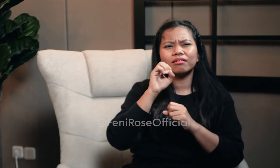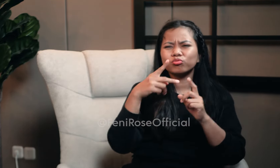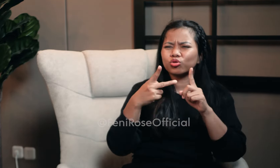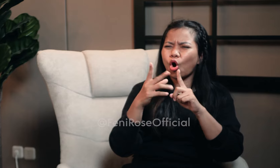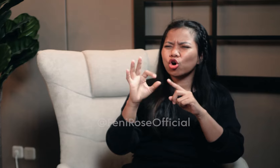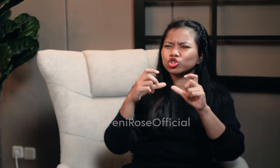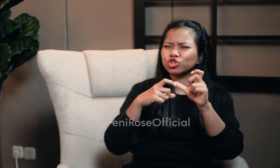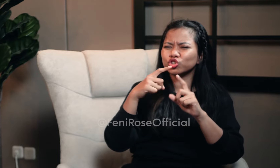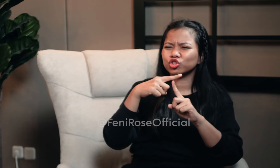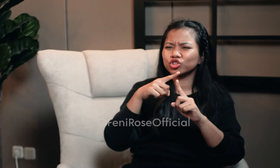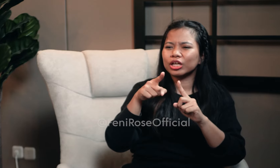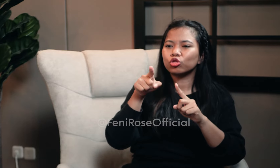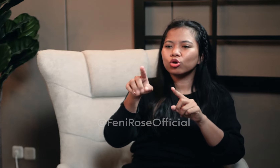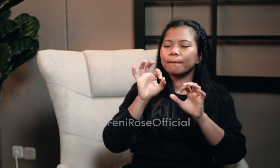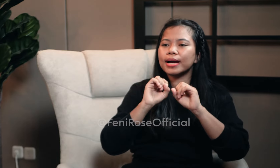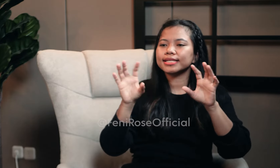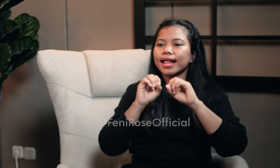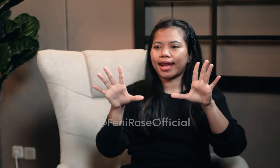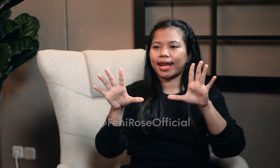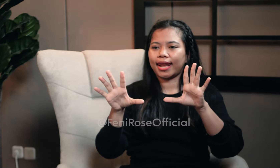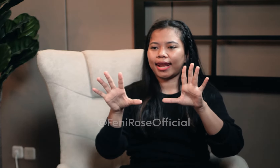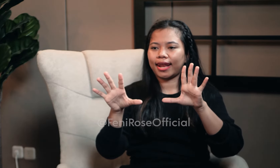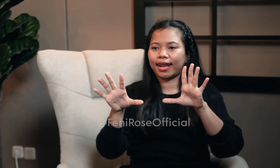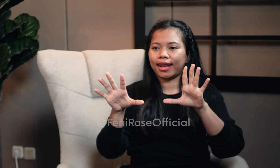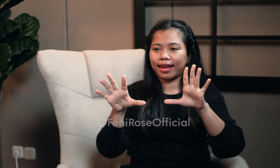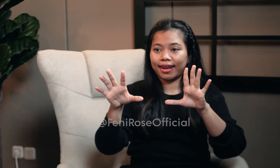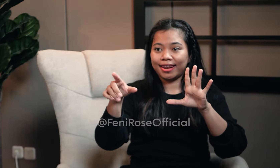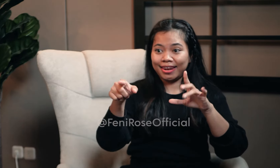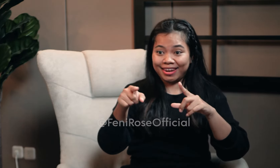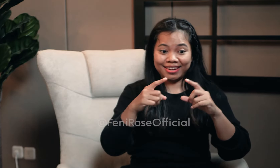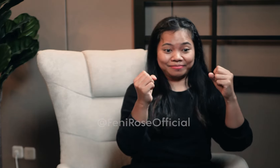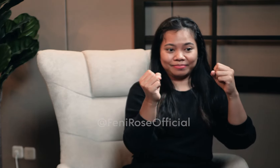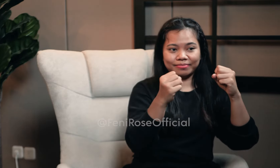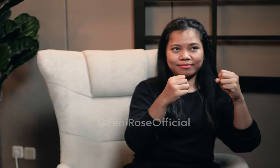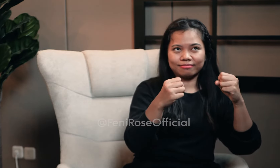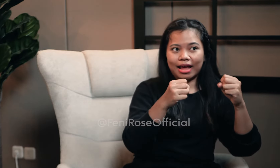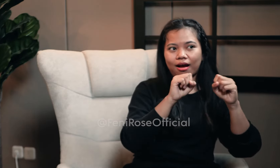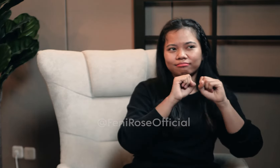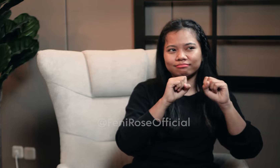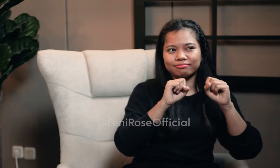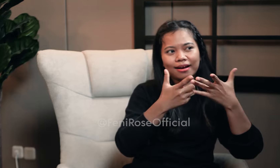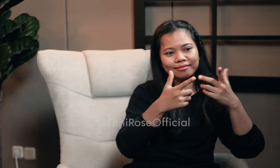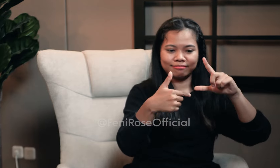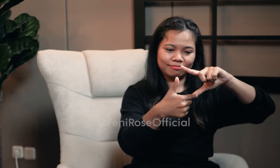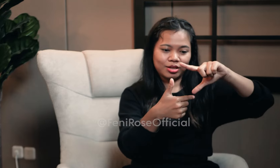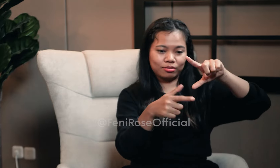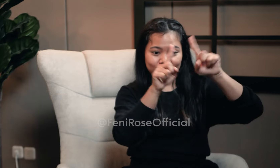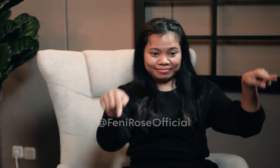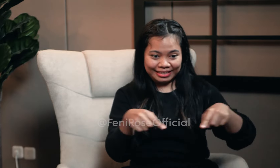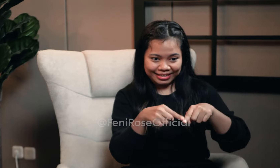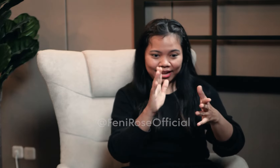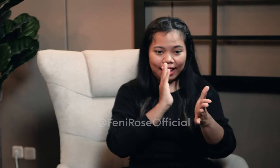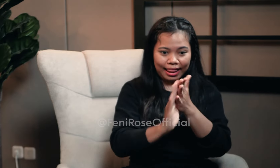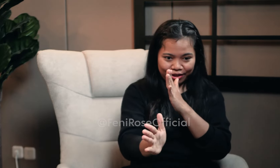mempelajarinya host ee ketika pas iklan he debat itu layarnya